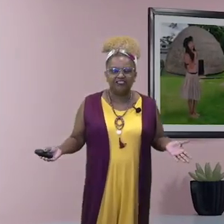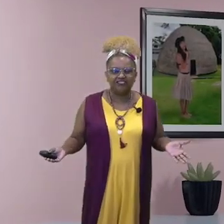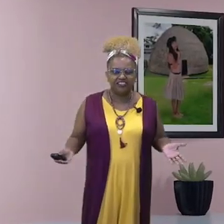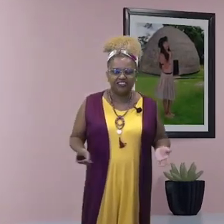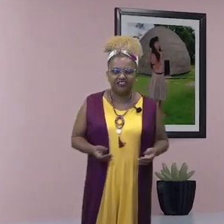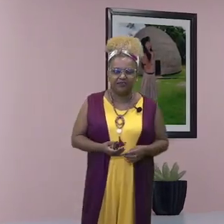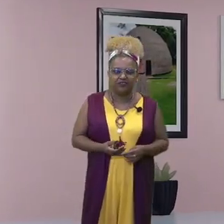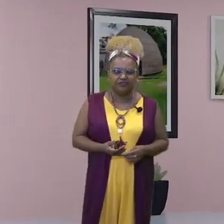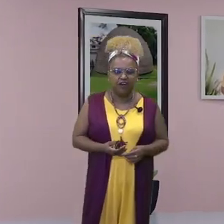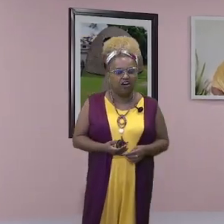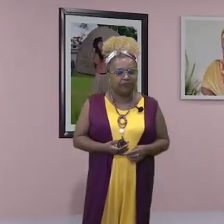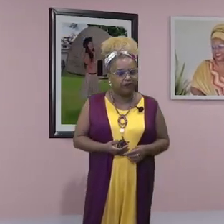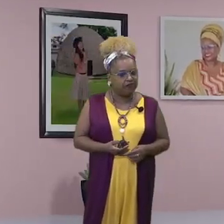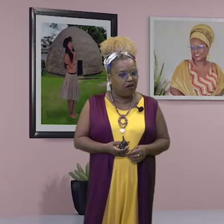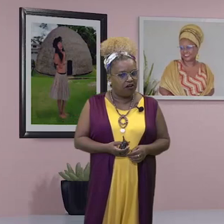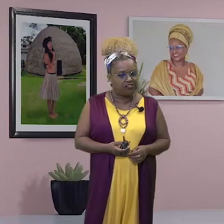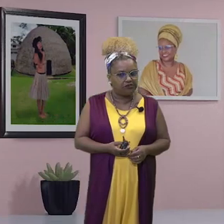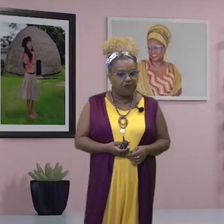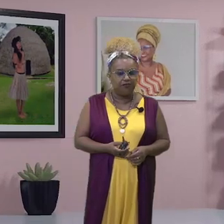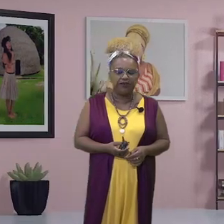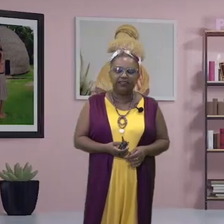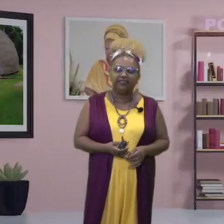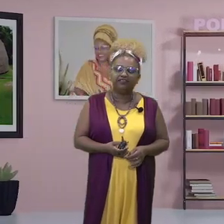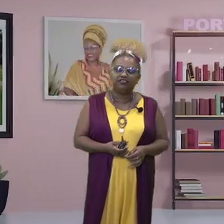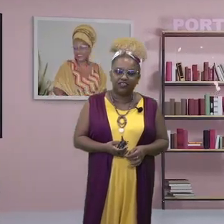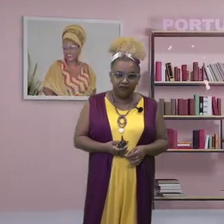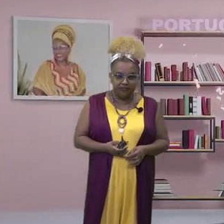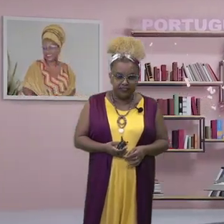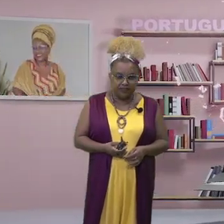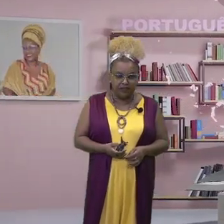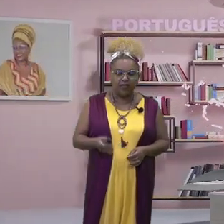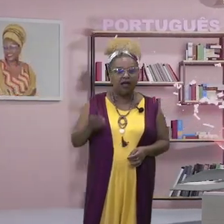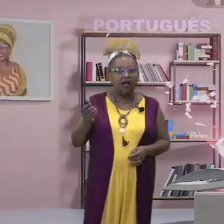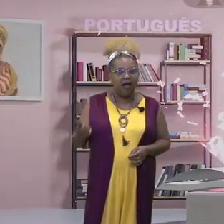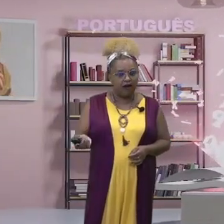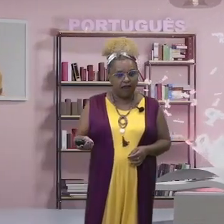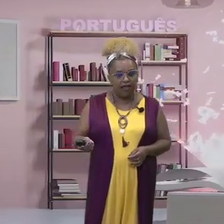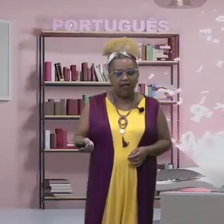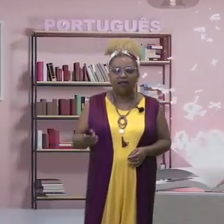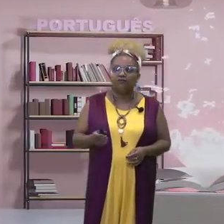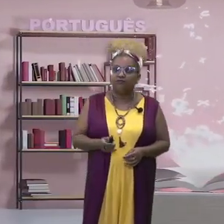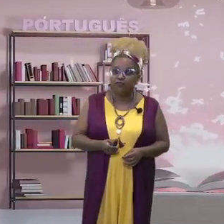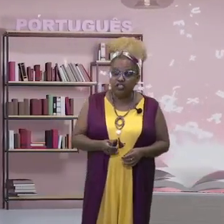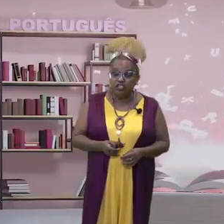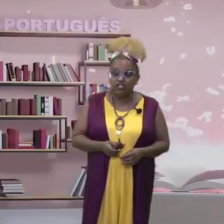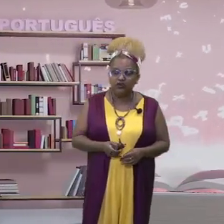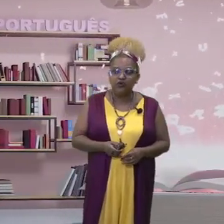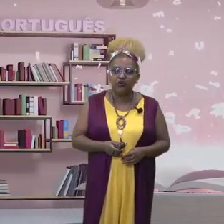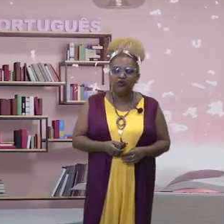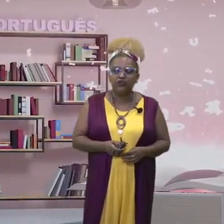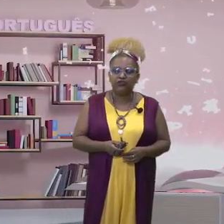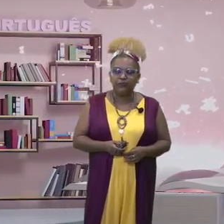Olá, amadinhos! Estamos de volta para o nosso momento de revisão. Aula